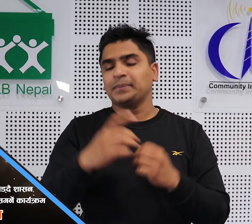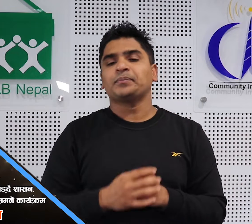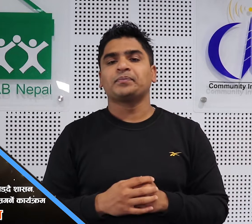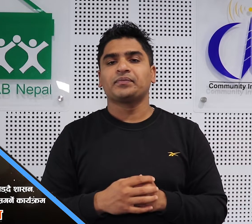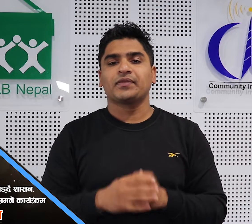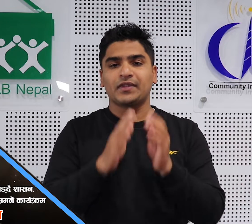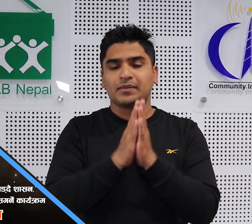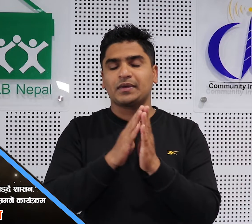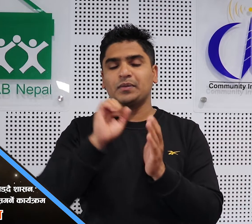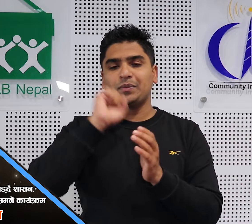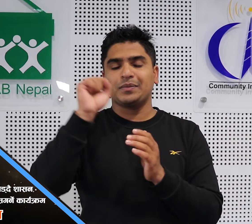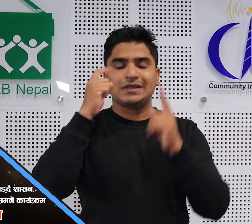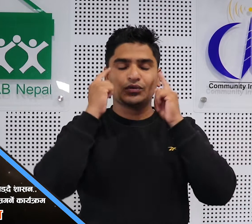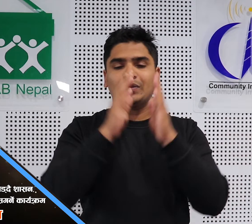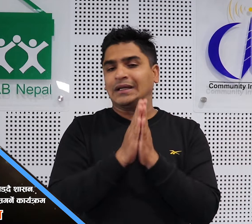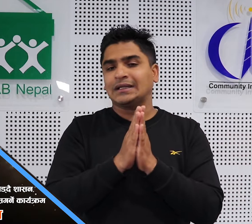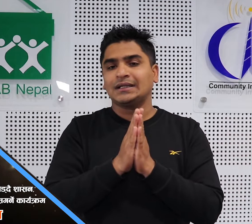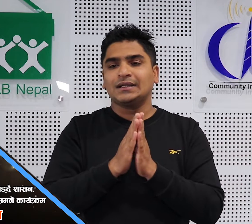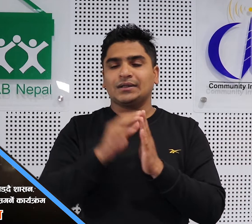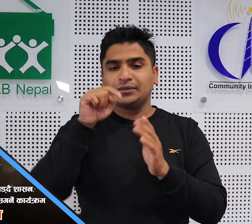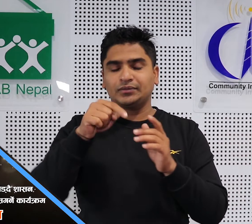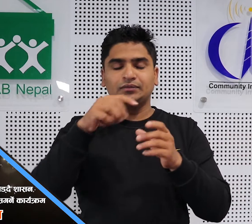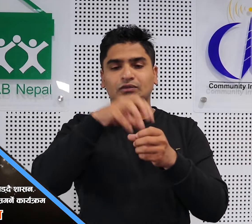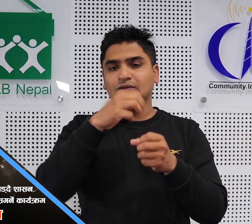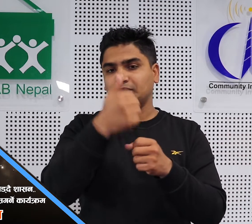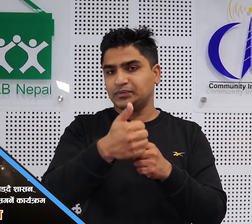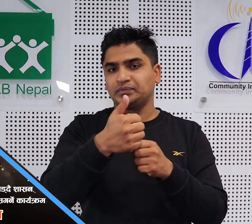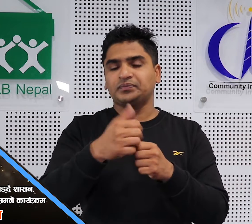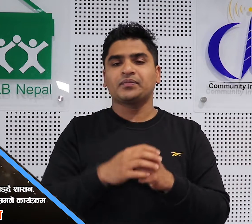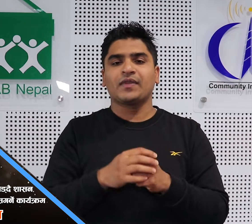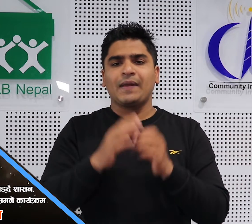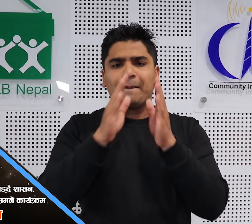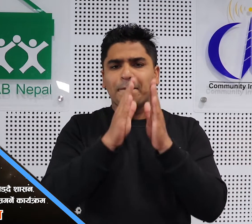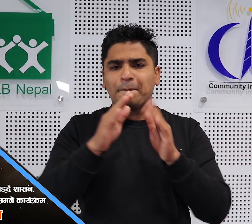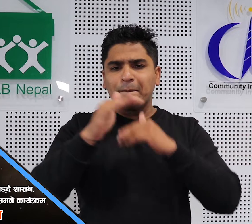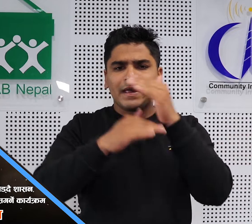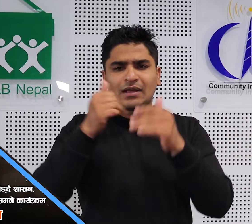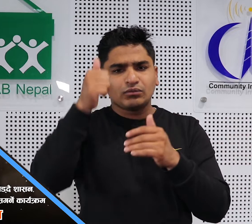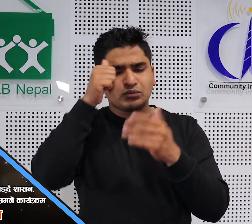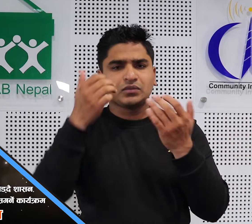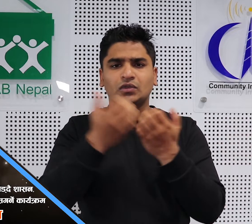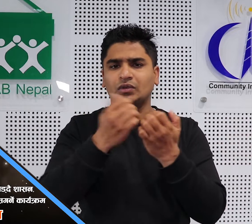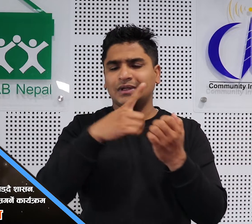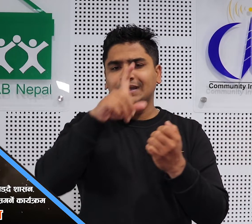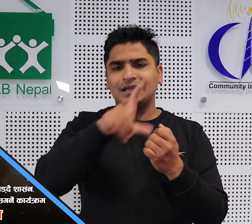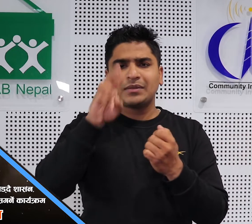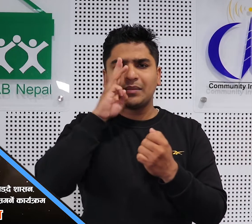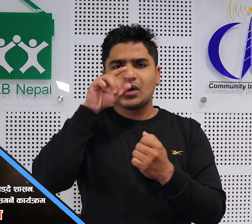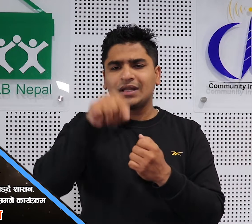म विजय कुमार शाह, मिथिला नगरपालिका 6 ढल्केवर धनुषा। विकासको अनुभूति गराउनलाई नेपालमा हाल तीन तहको